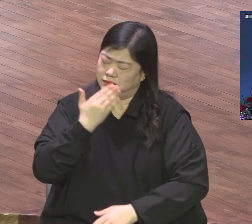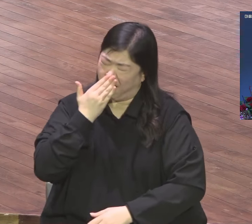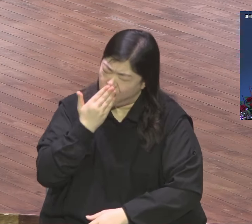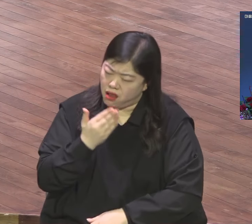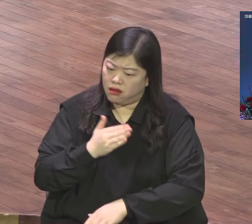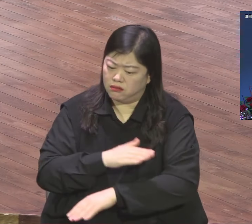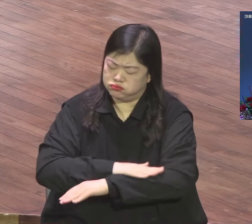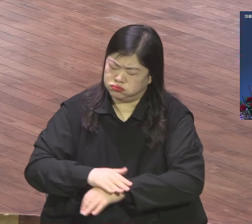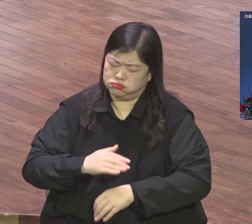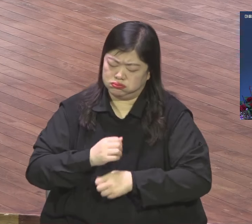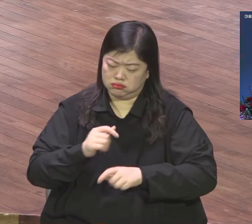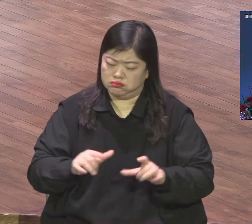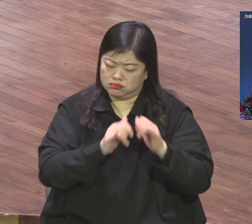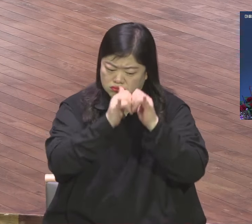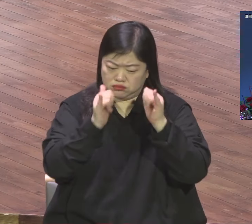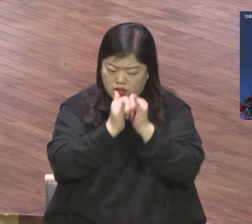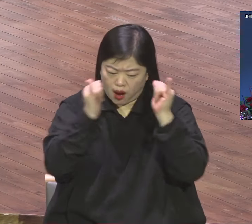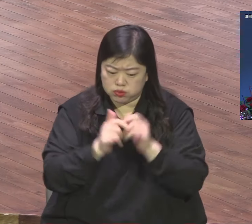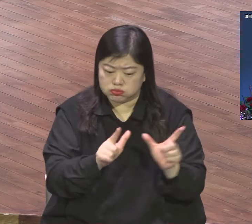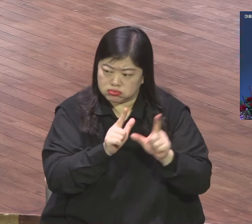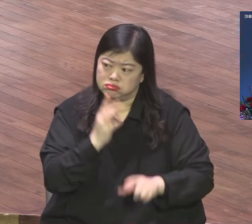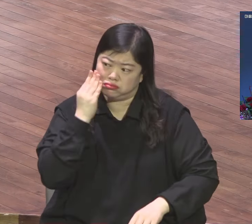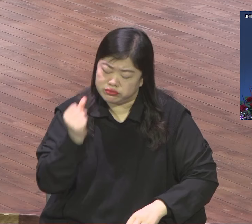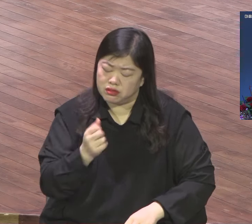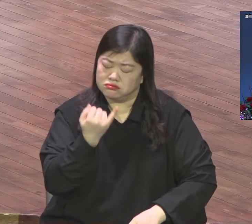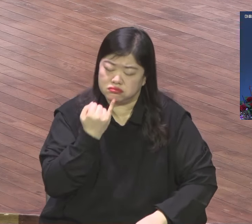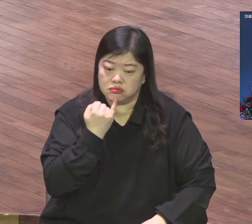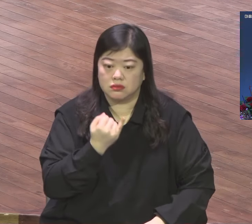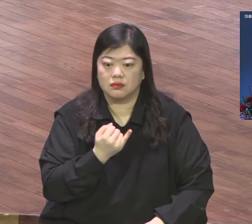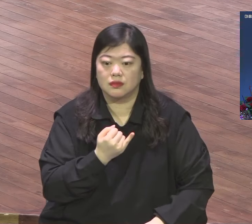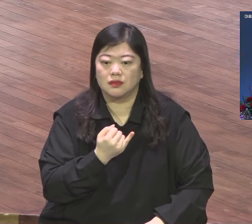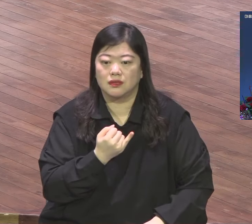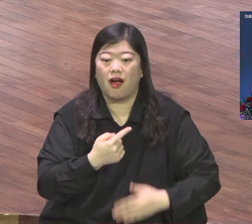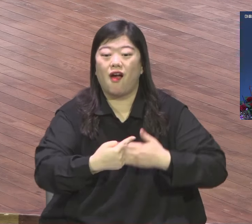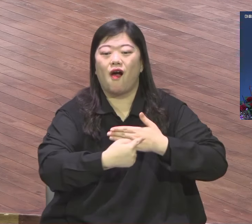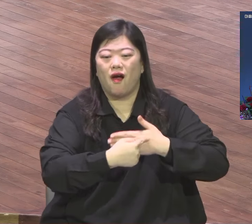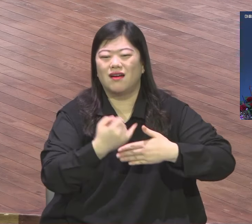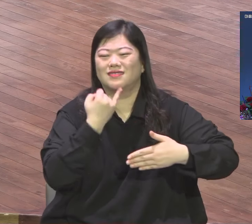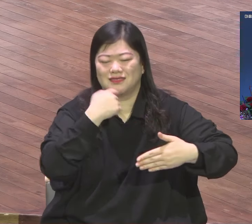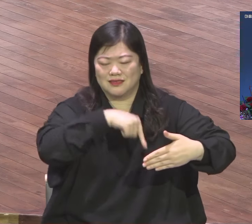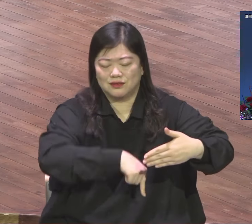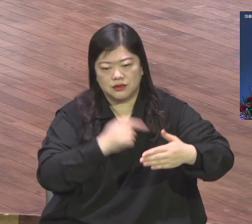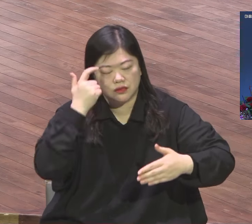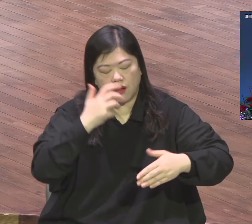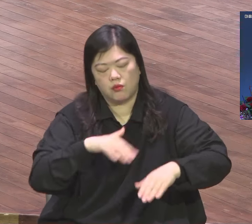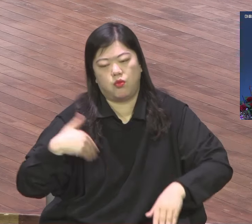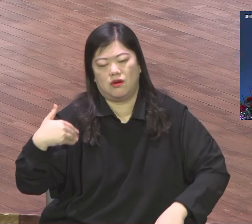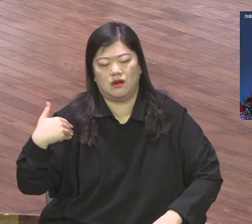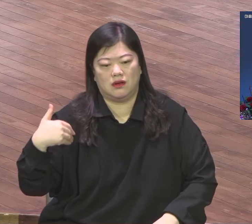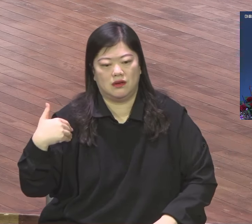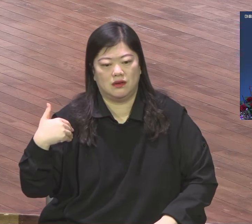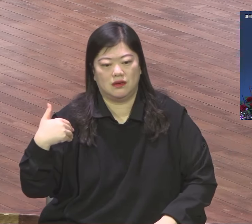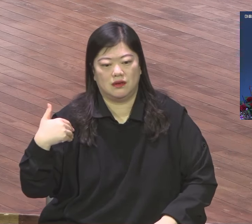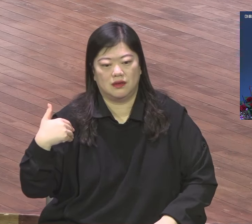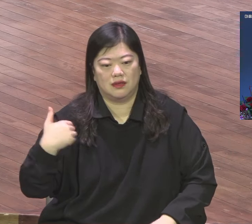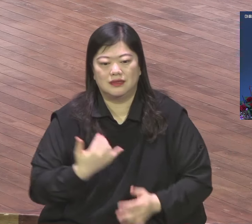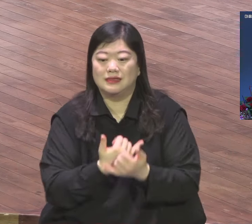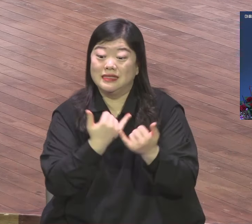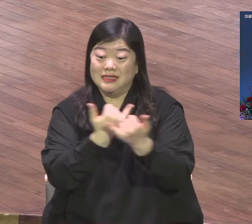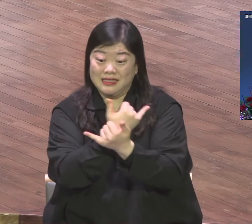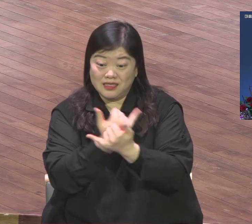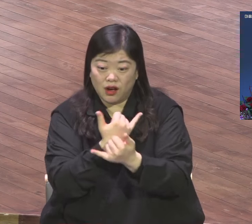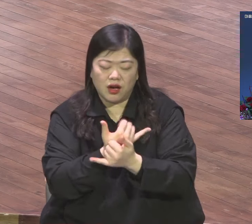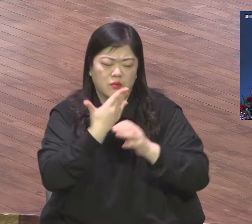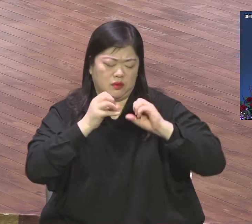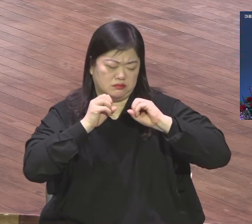없어요. 바울이 뭐라 그랬어요? 내가 그리스도께 끊어질지라도 내가 끊어질지라도 우리 권력 일가